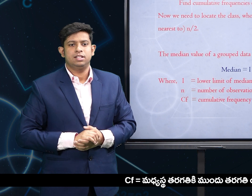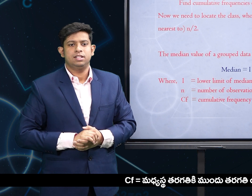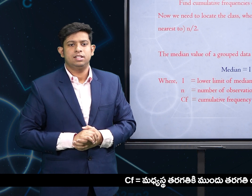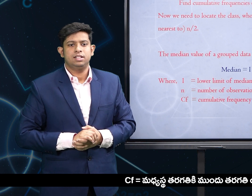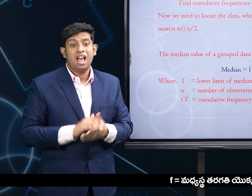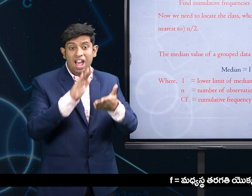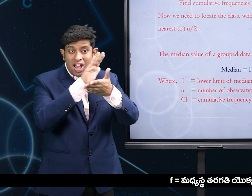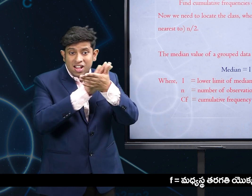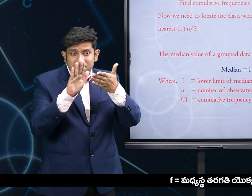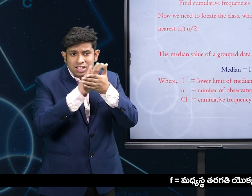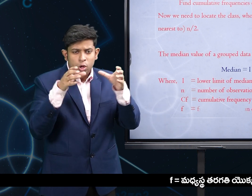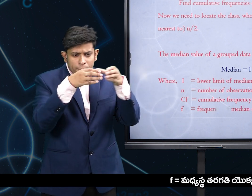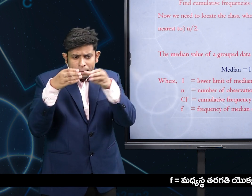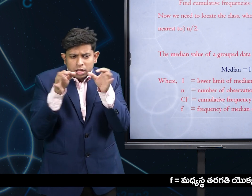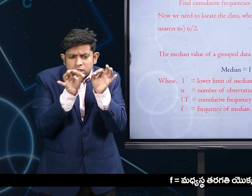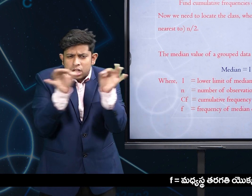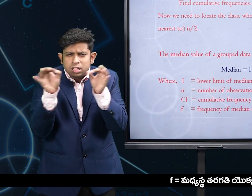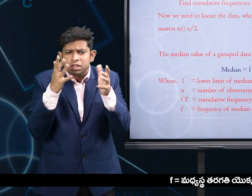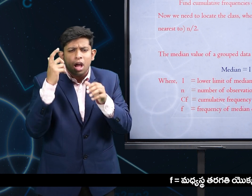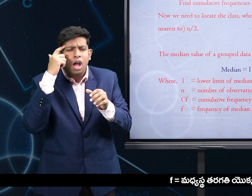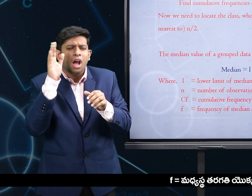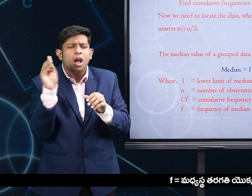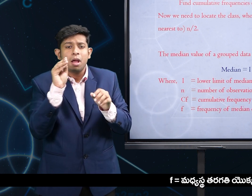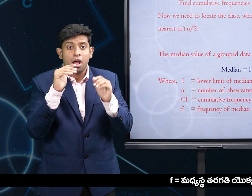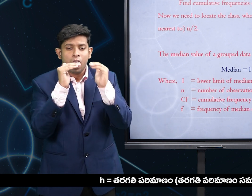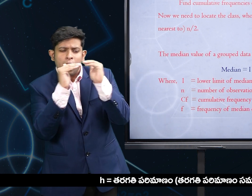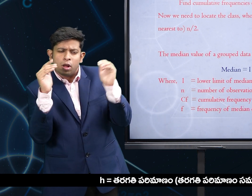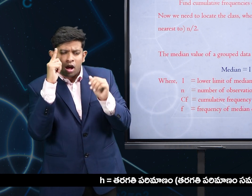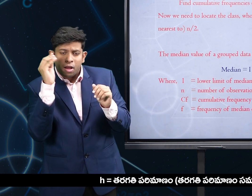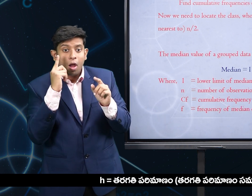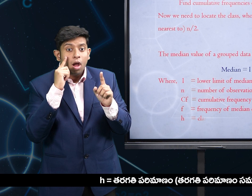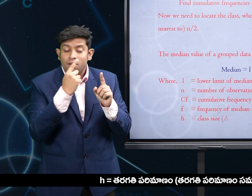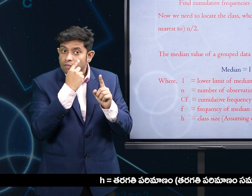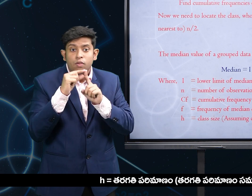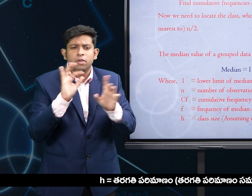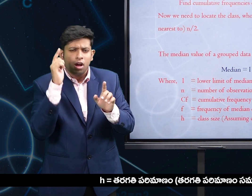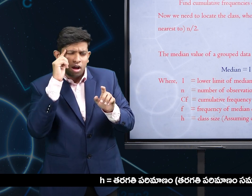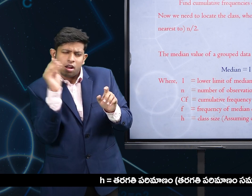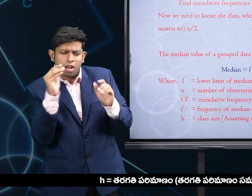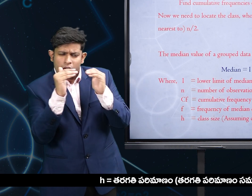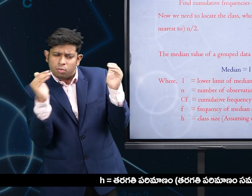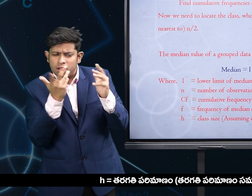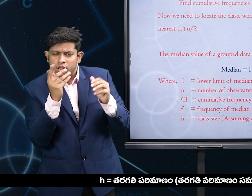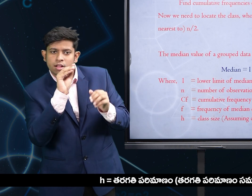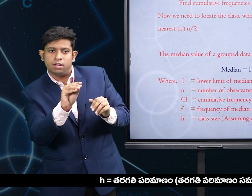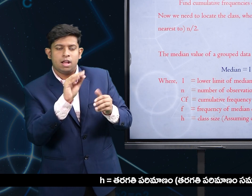ఫ్రీక్వెన్సీ, F మధ్యస్థ తరగతి యొక్క ఫ్రీక్వెన్సీ, H తరగతి